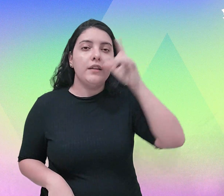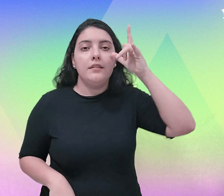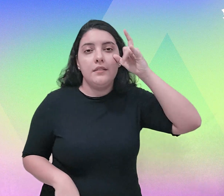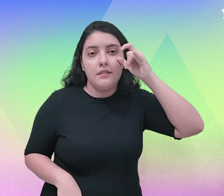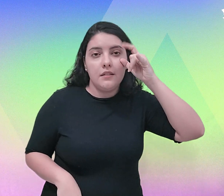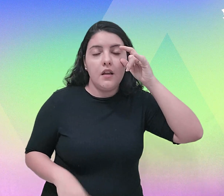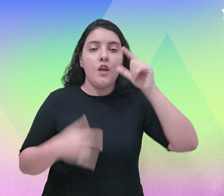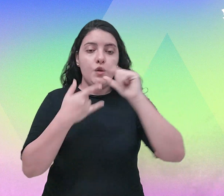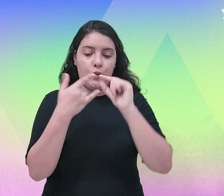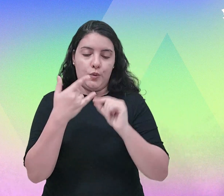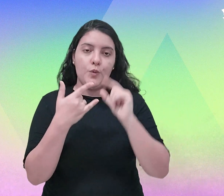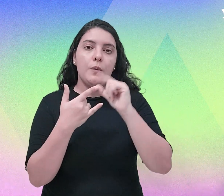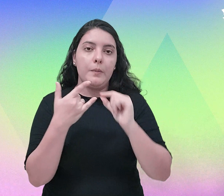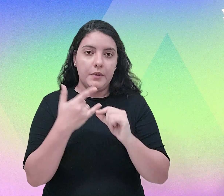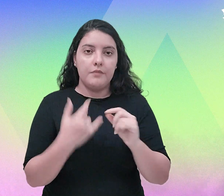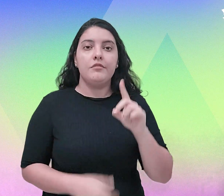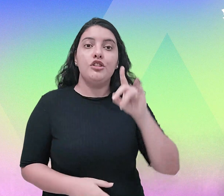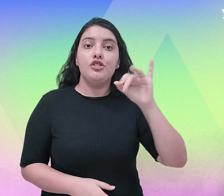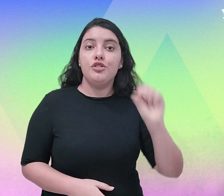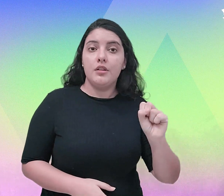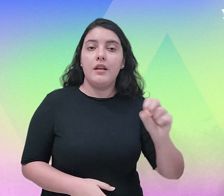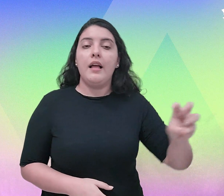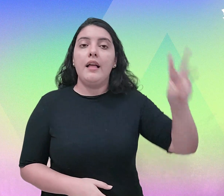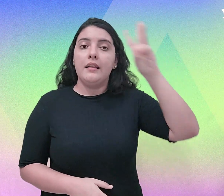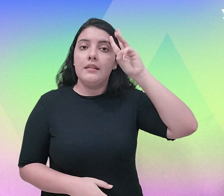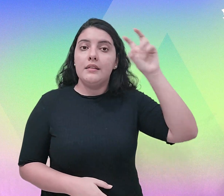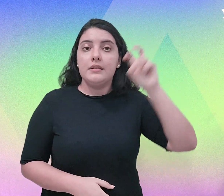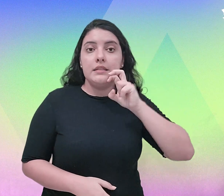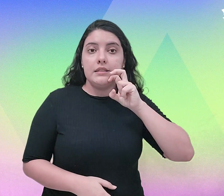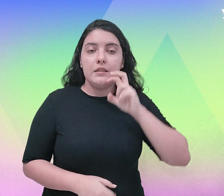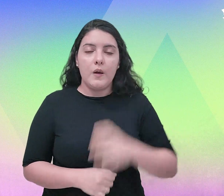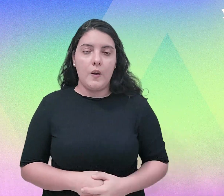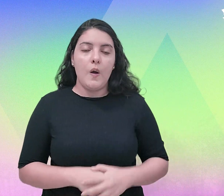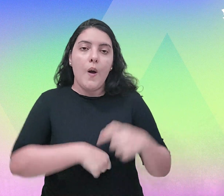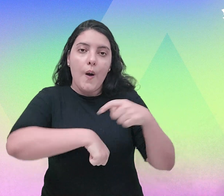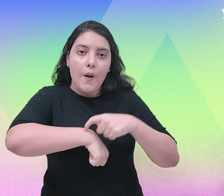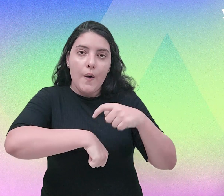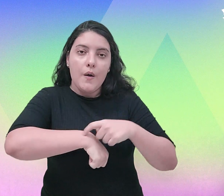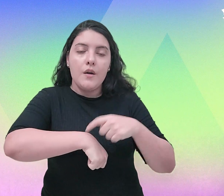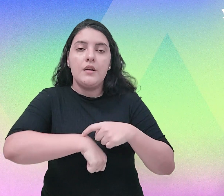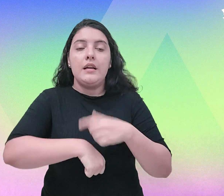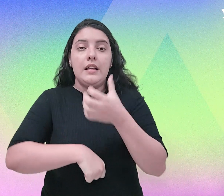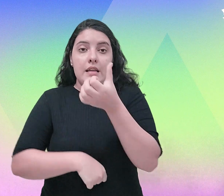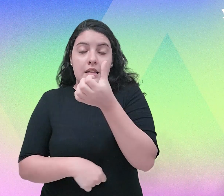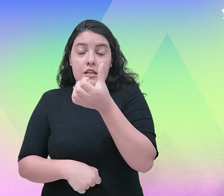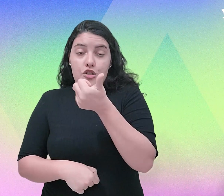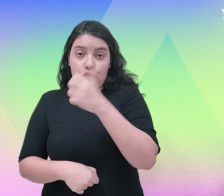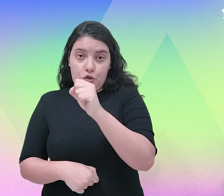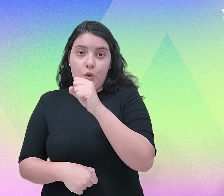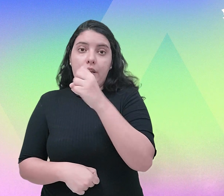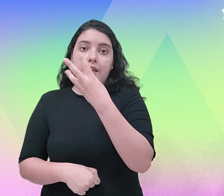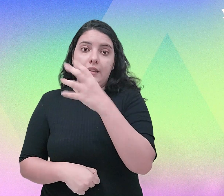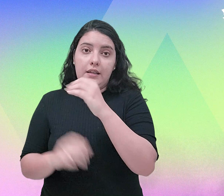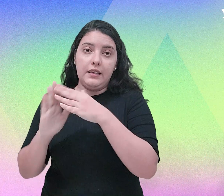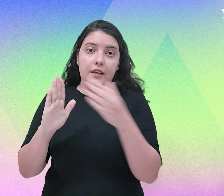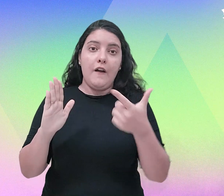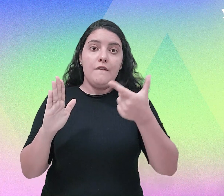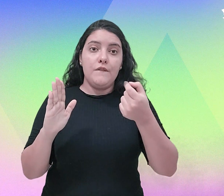YouTube dias terça e quinta horário 18:30 as 20 e 30 15